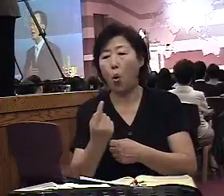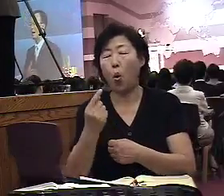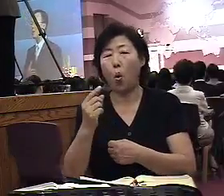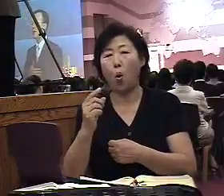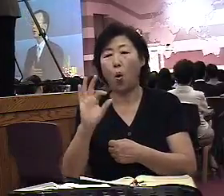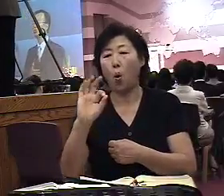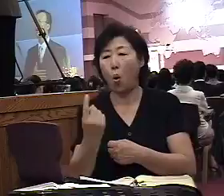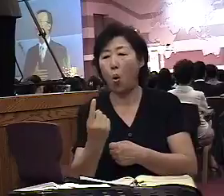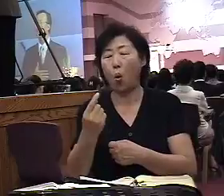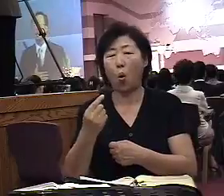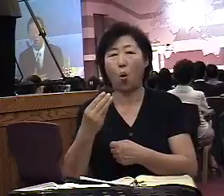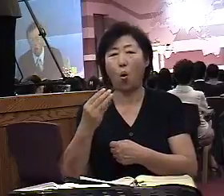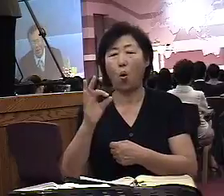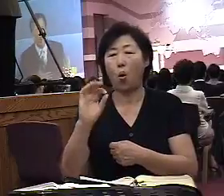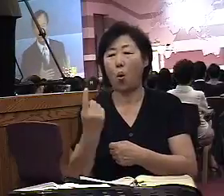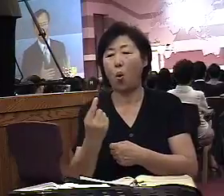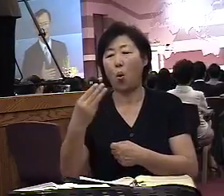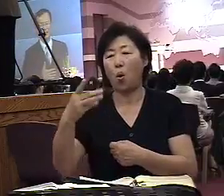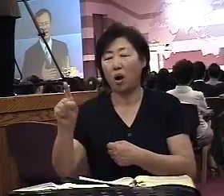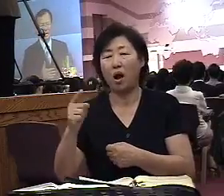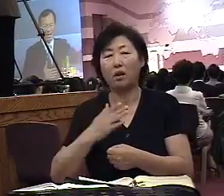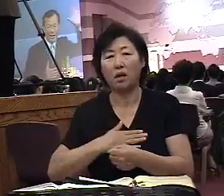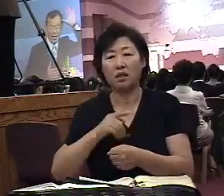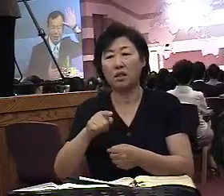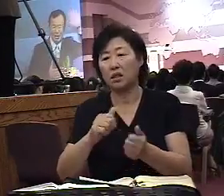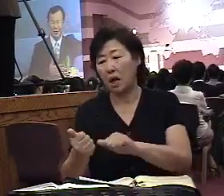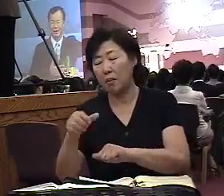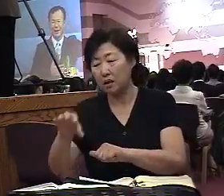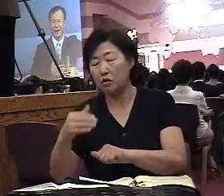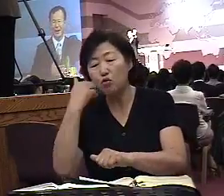이 사망의 몸에서 누가 나를 건져내냐?